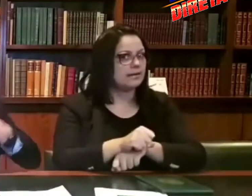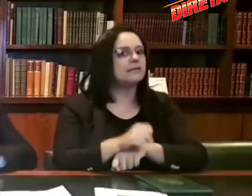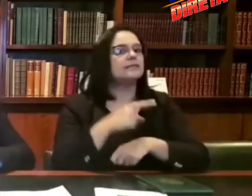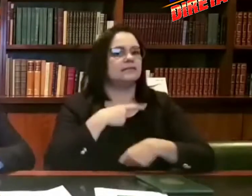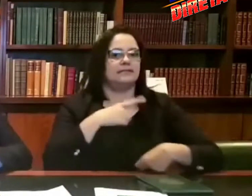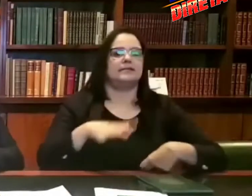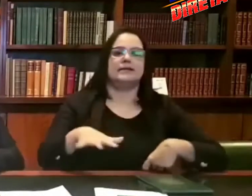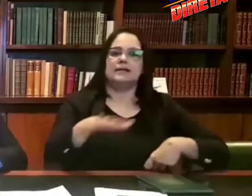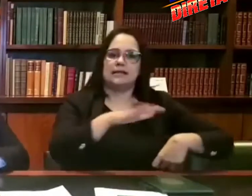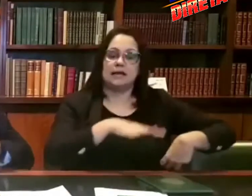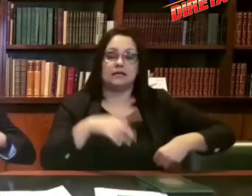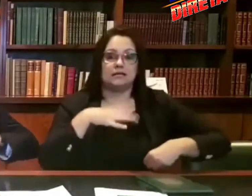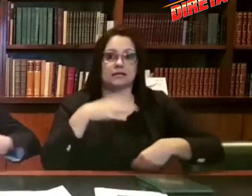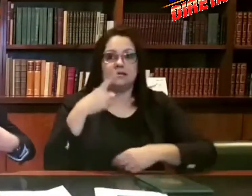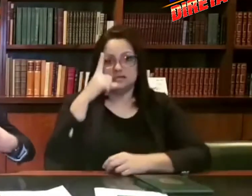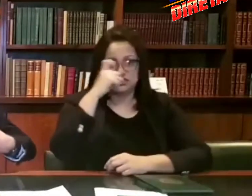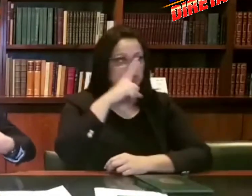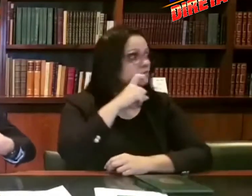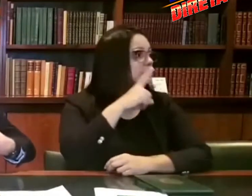bastante complicado.